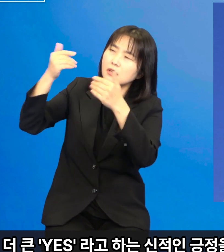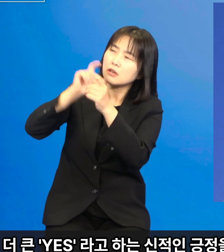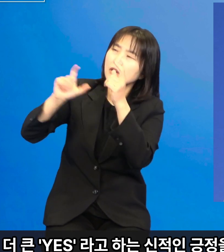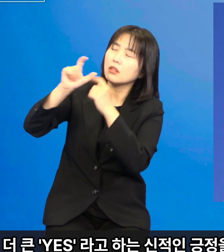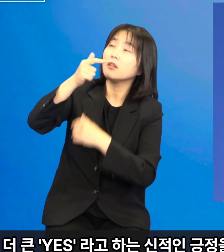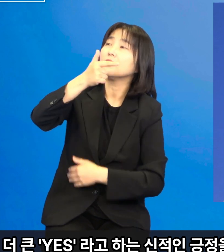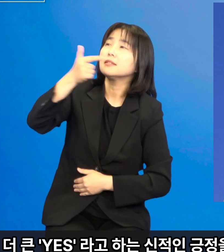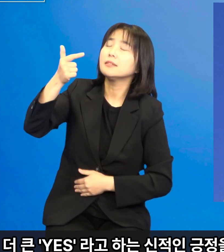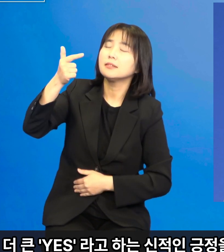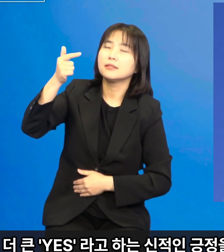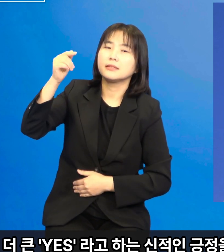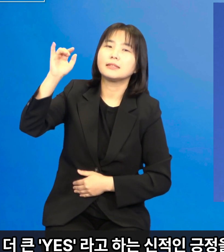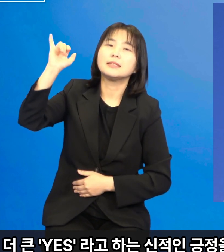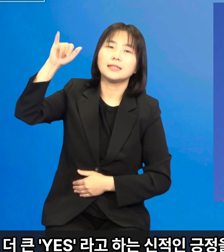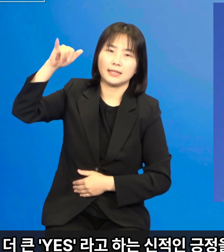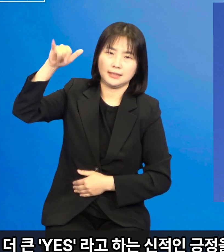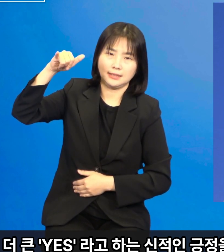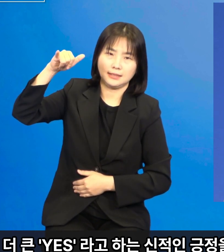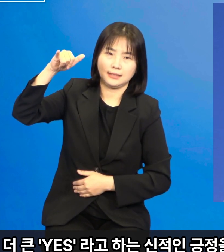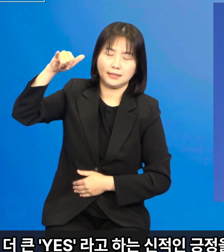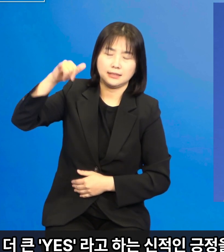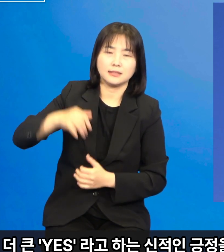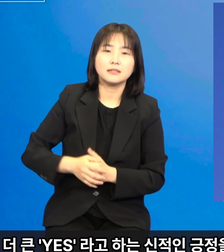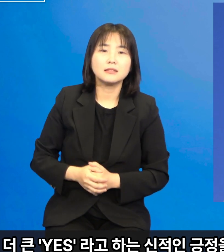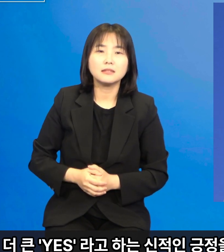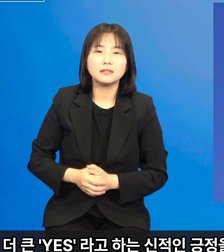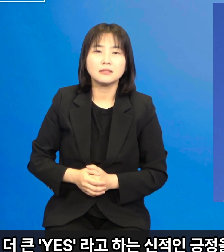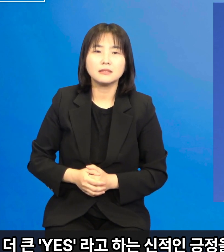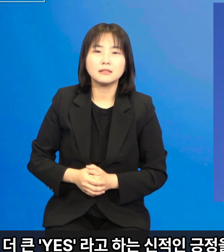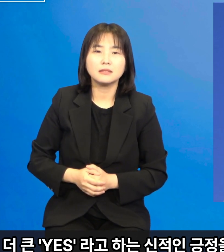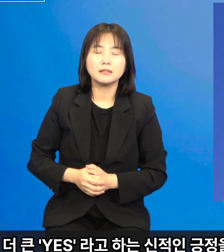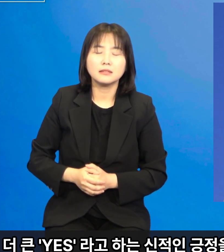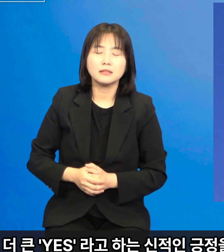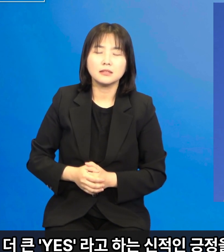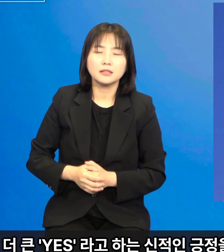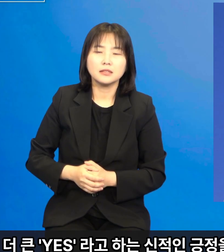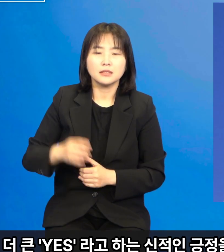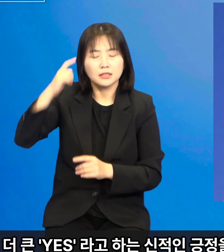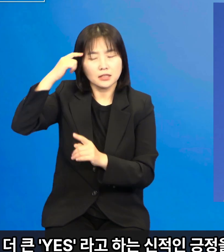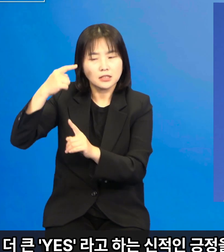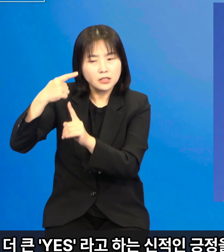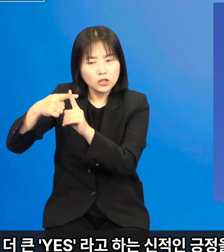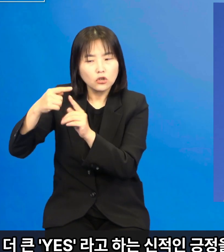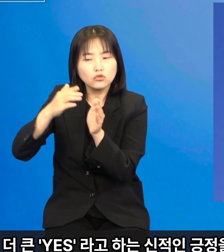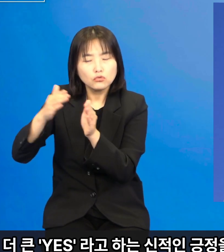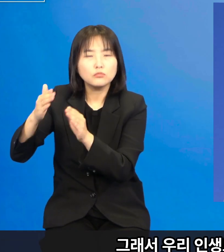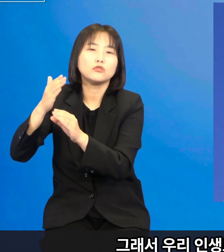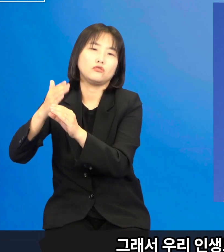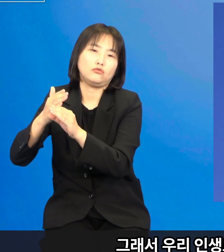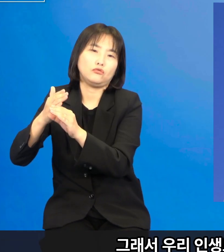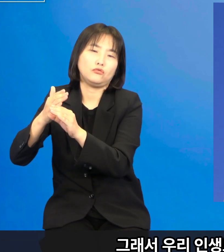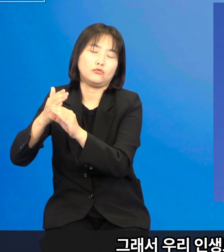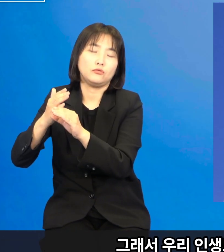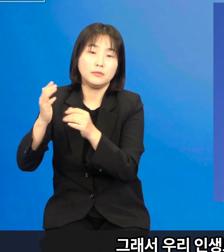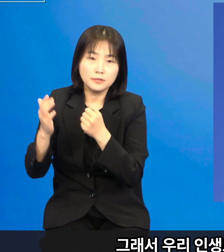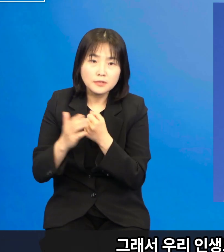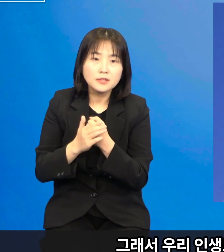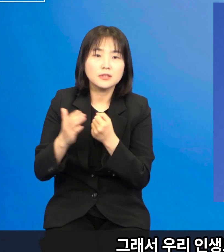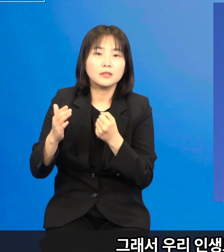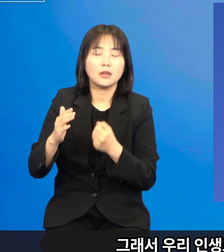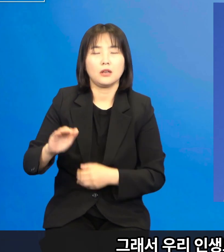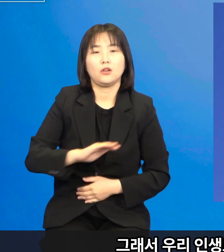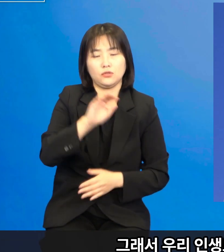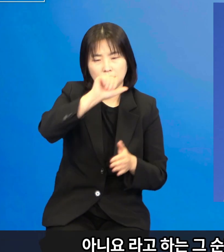큰 예스라고 하는 신적인 긍정을 준비한 것일 수 있기 때문에 그래요. 그래서 우리